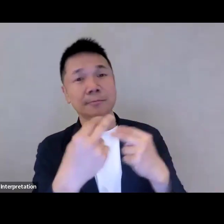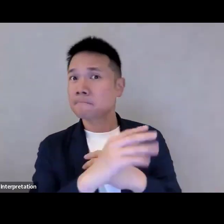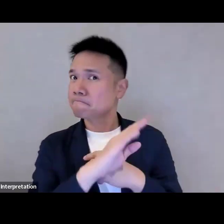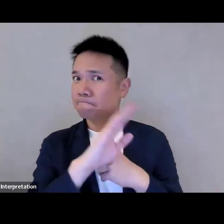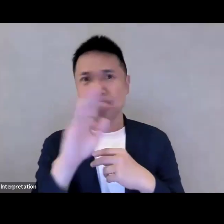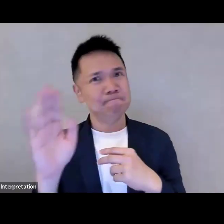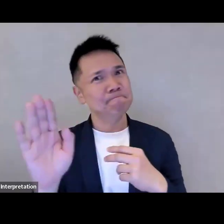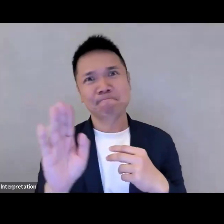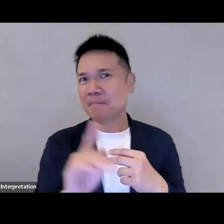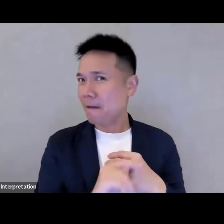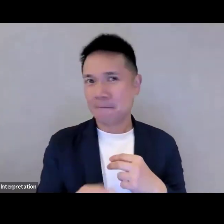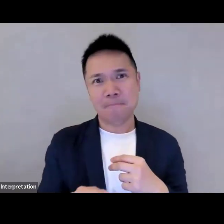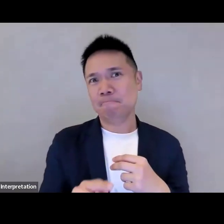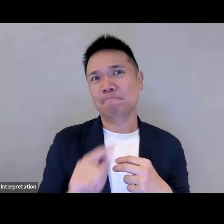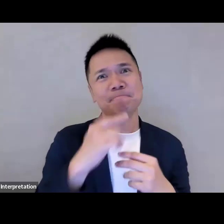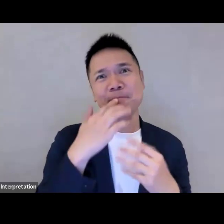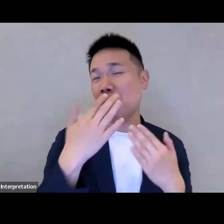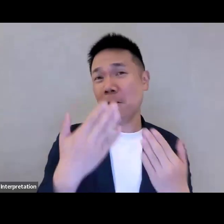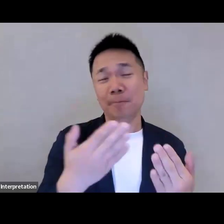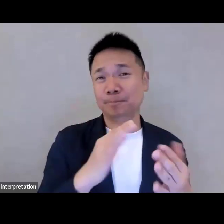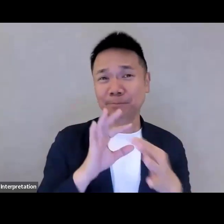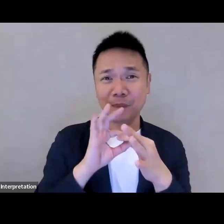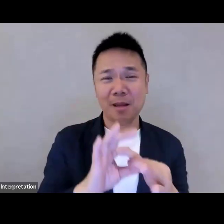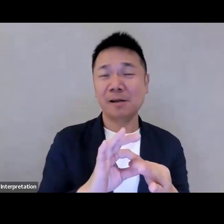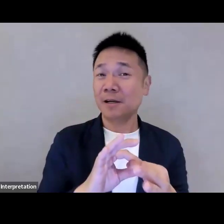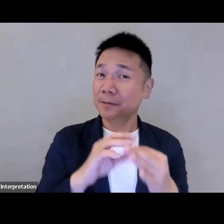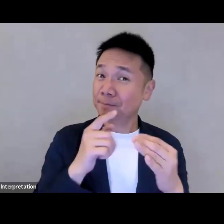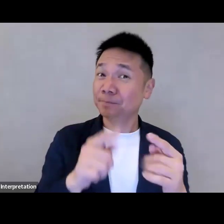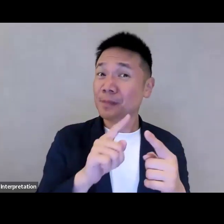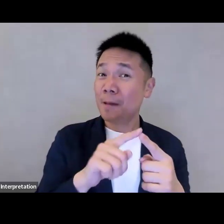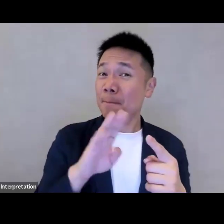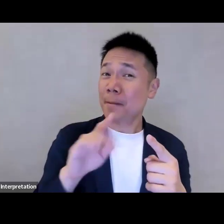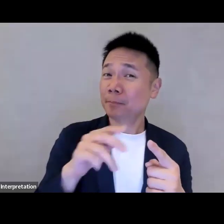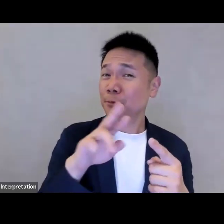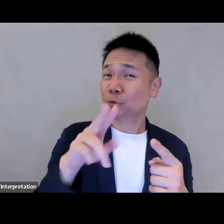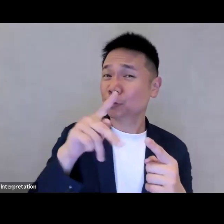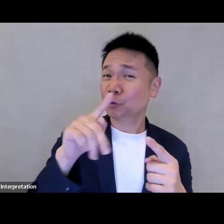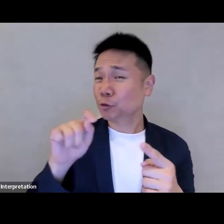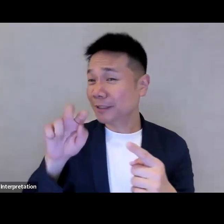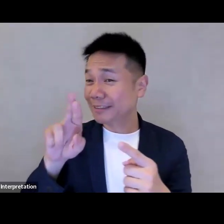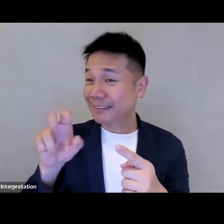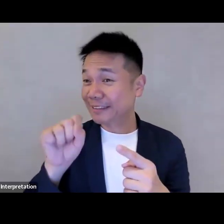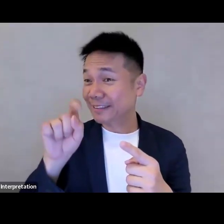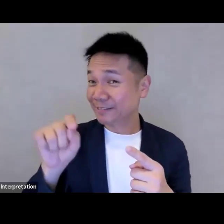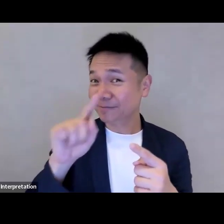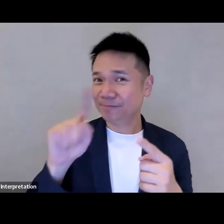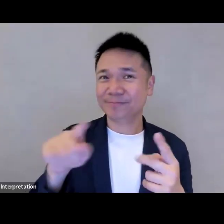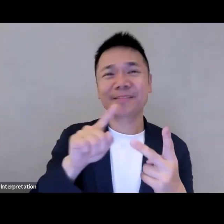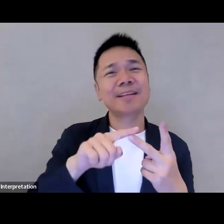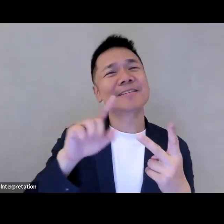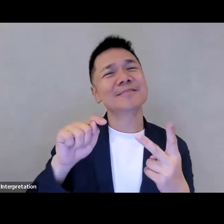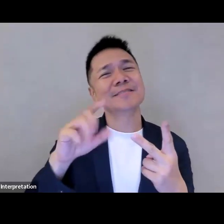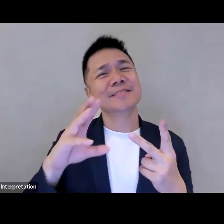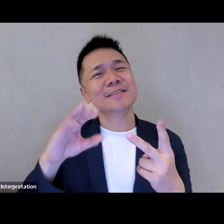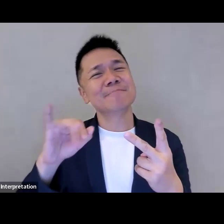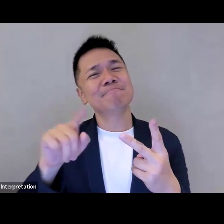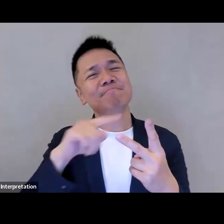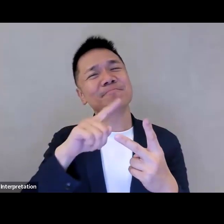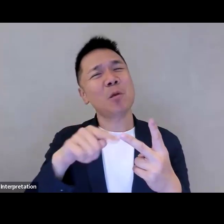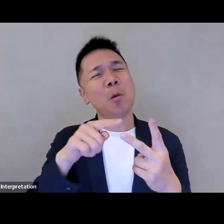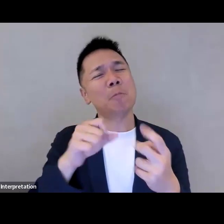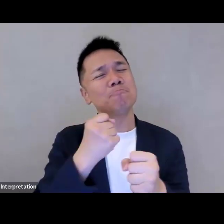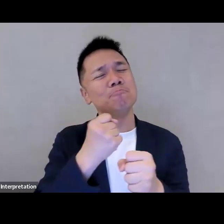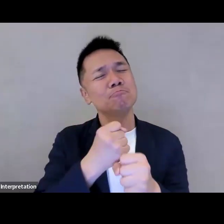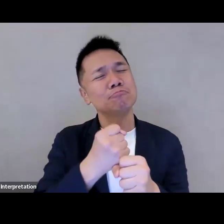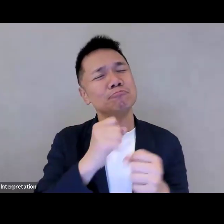让我们成为更好的人，而且从来不会去评论、来去评判我们。所以